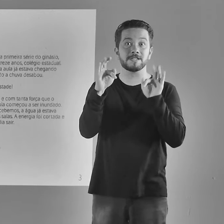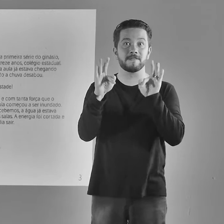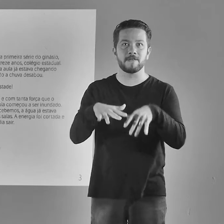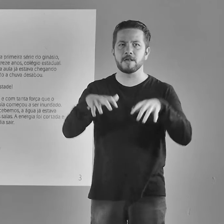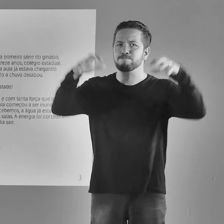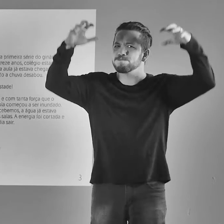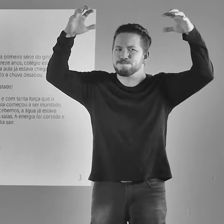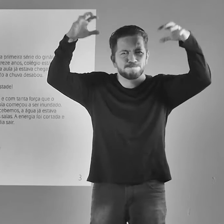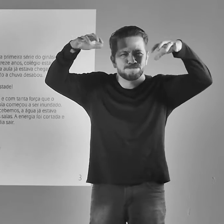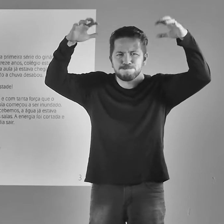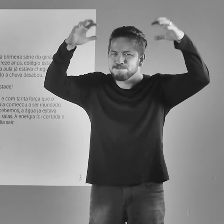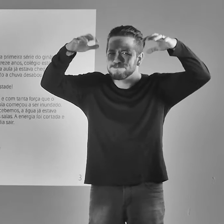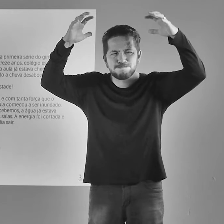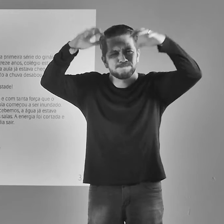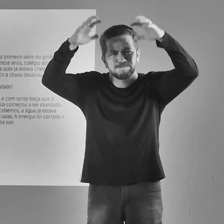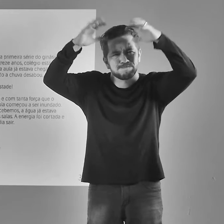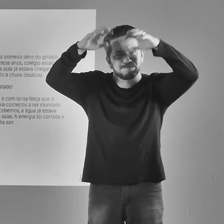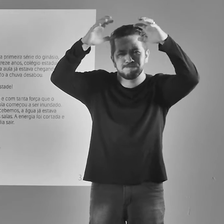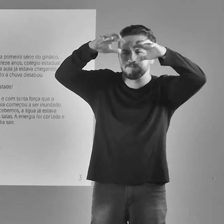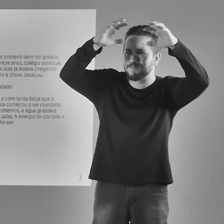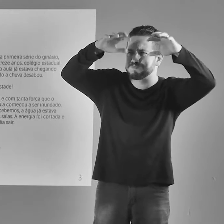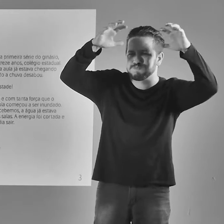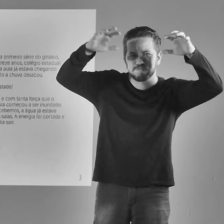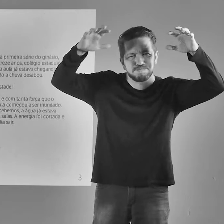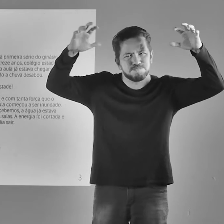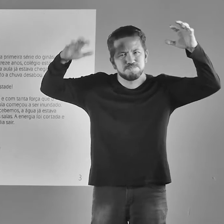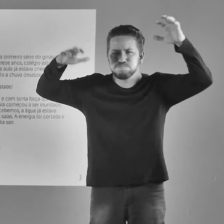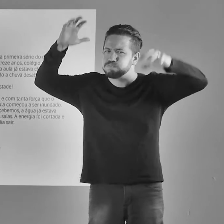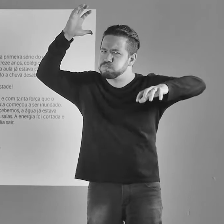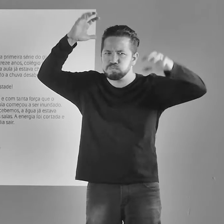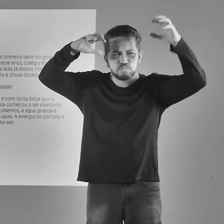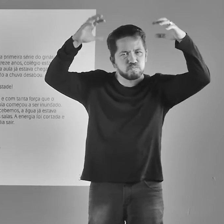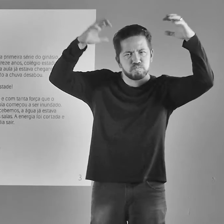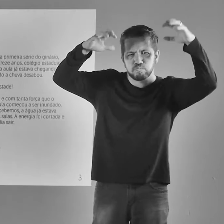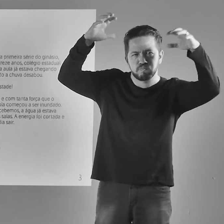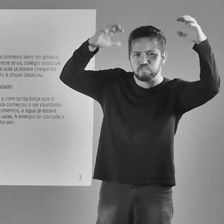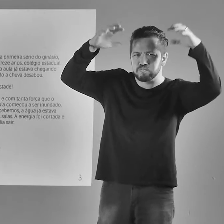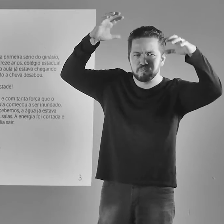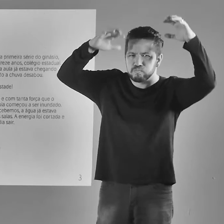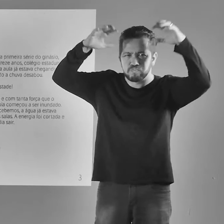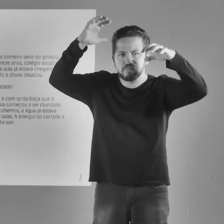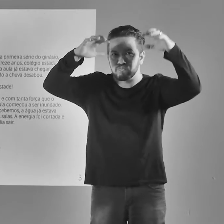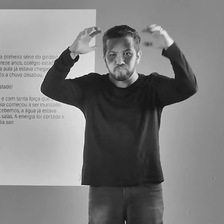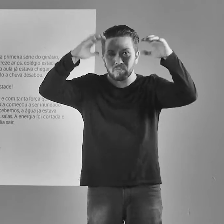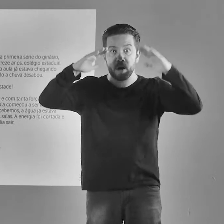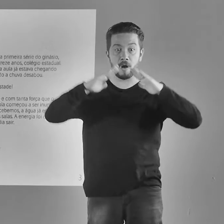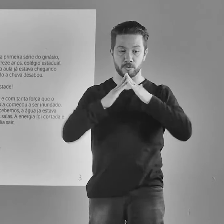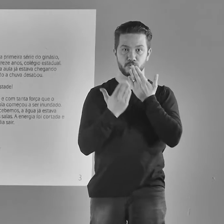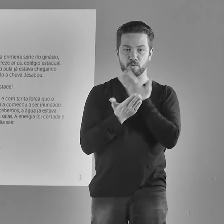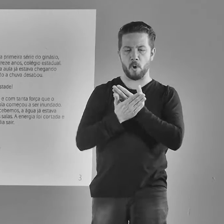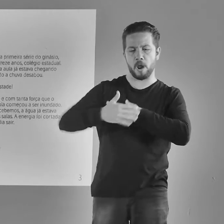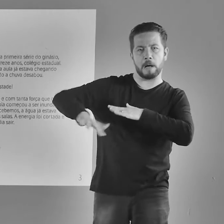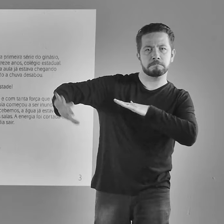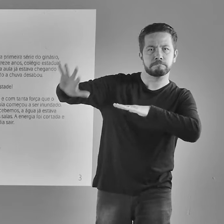E que tempestade! Chovia tanto e com tanta força que o pátio da escola começou